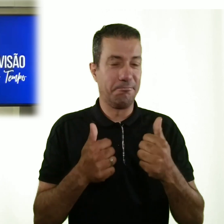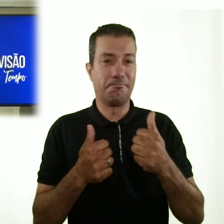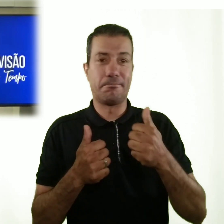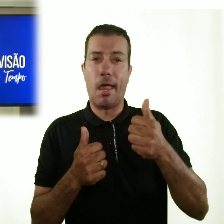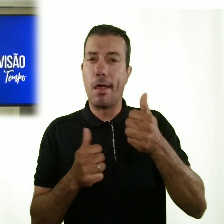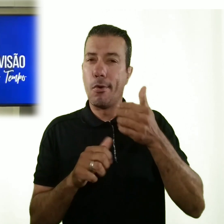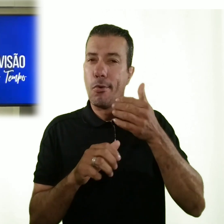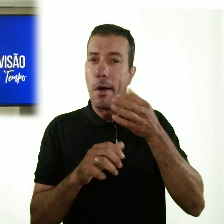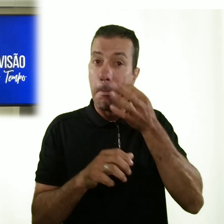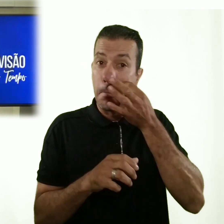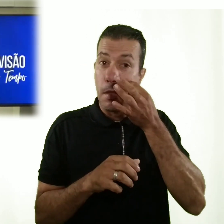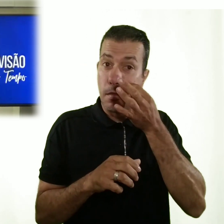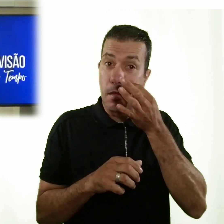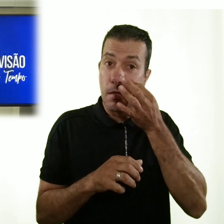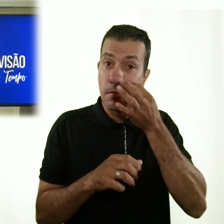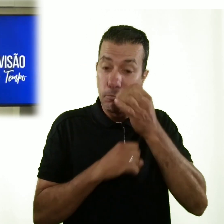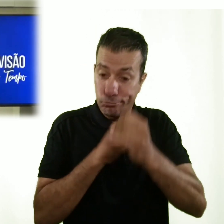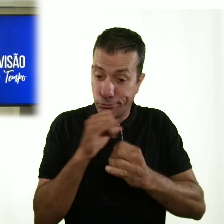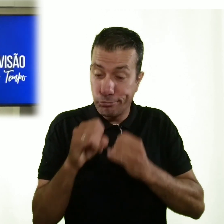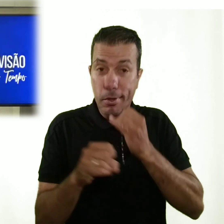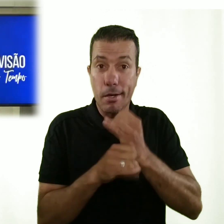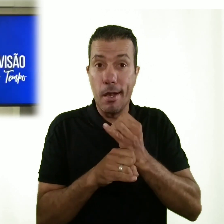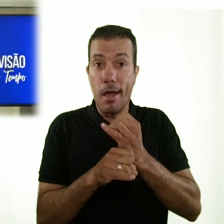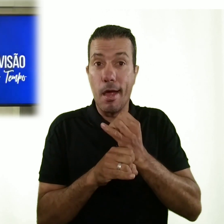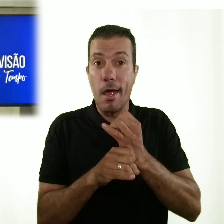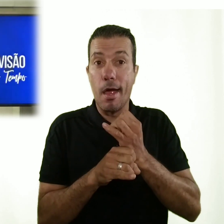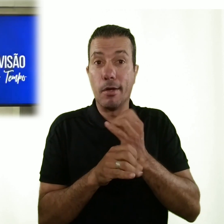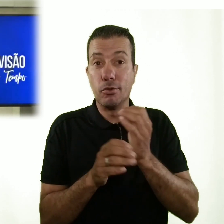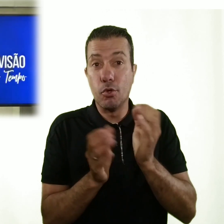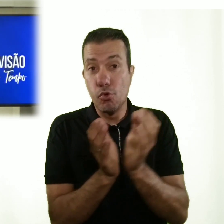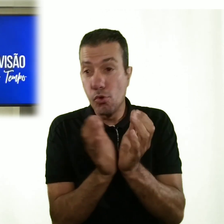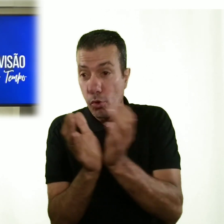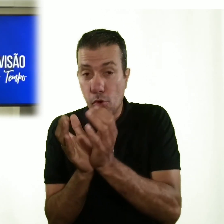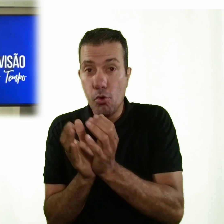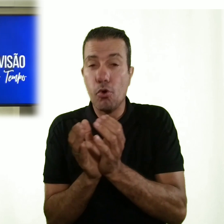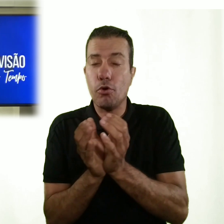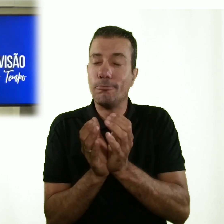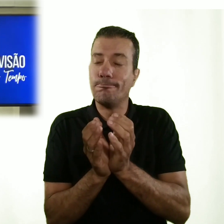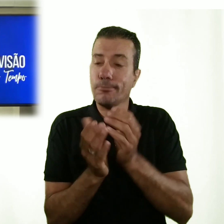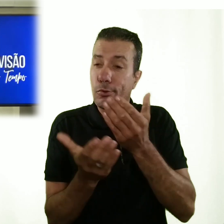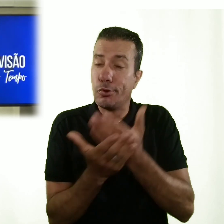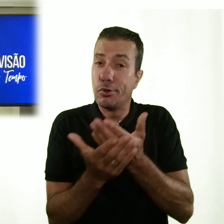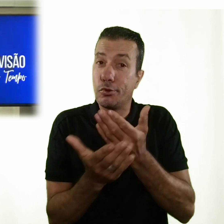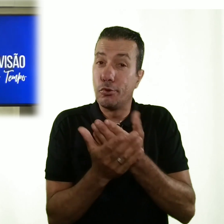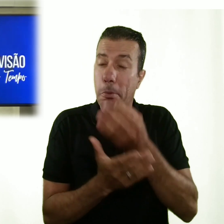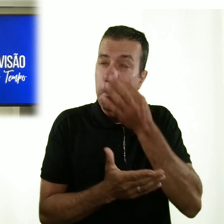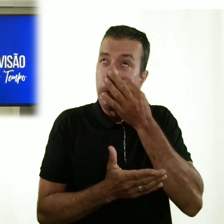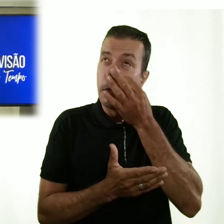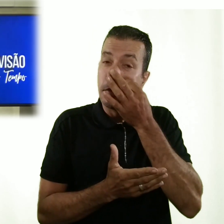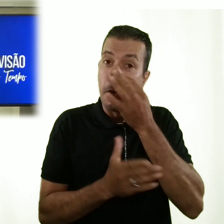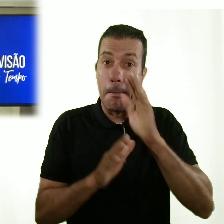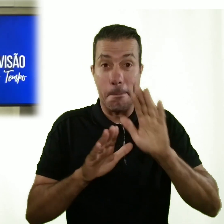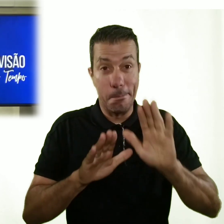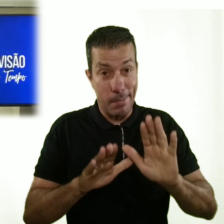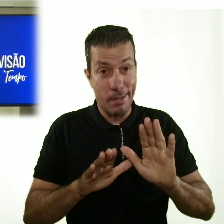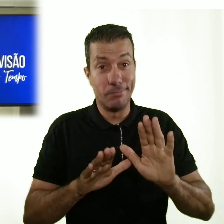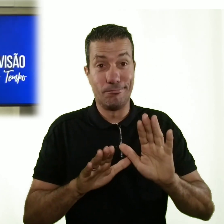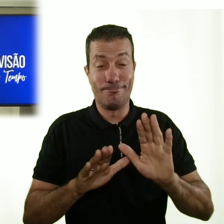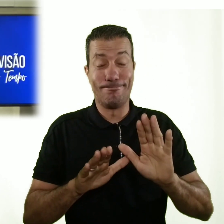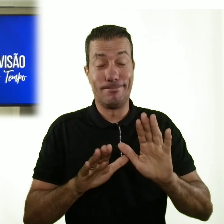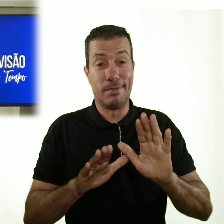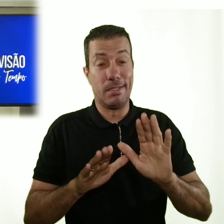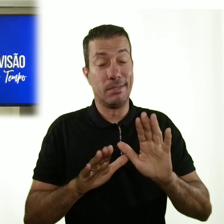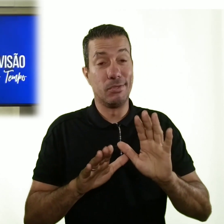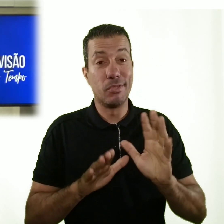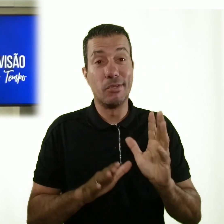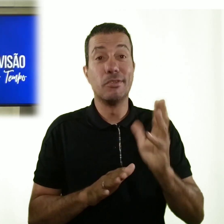muito importante para a gente. Essa classe foi pensada para ser uma classe presencial, mas a realidade acabou nos dirigindo